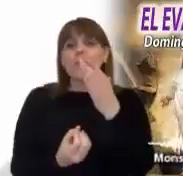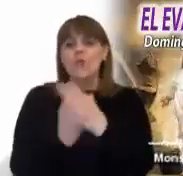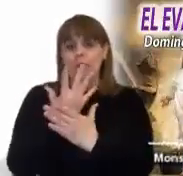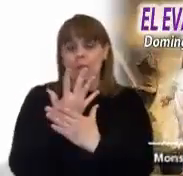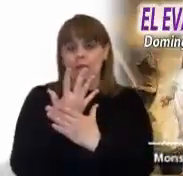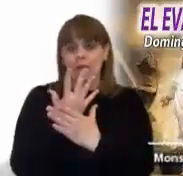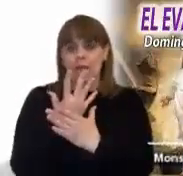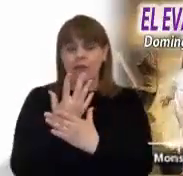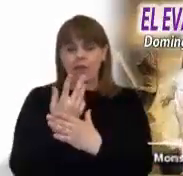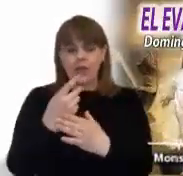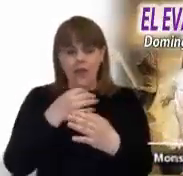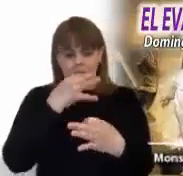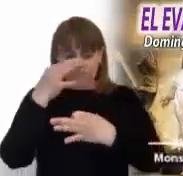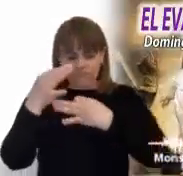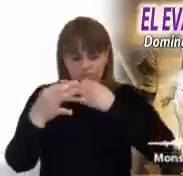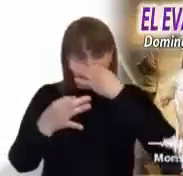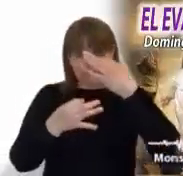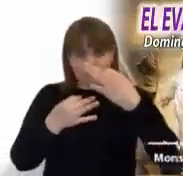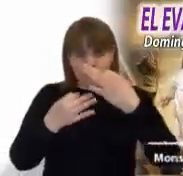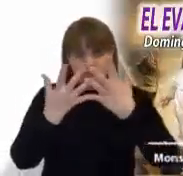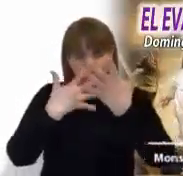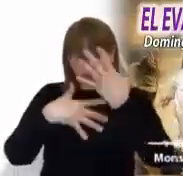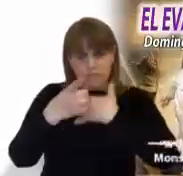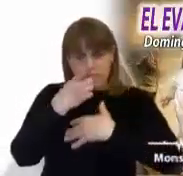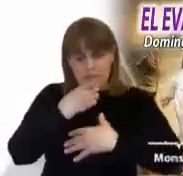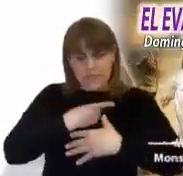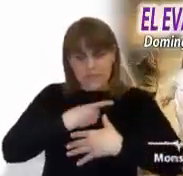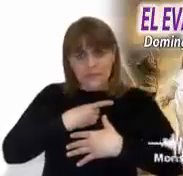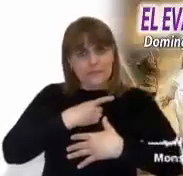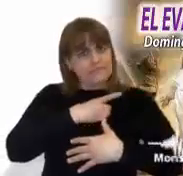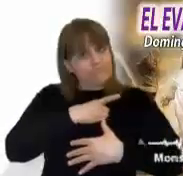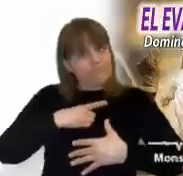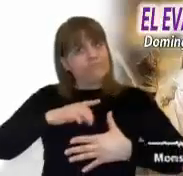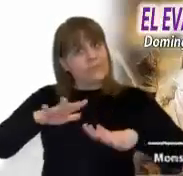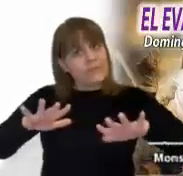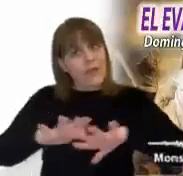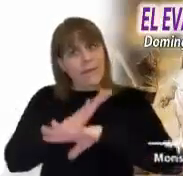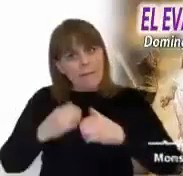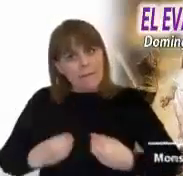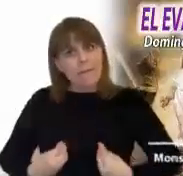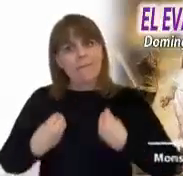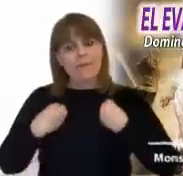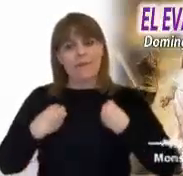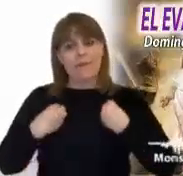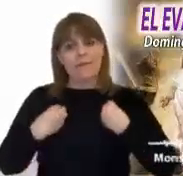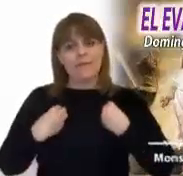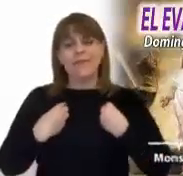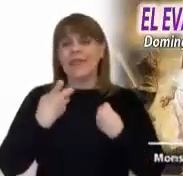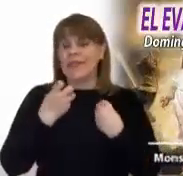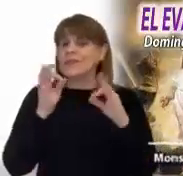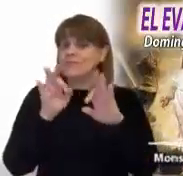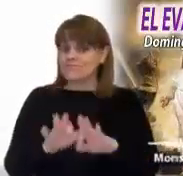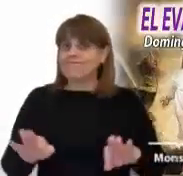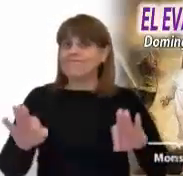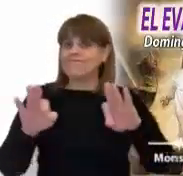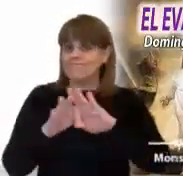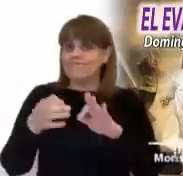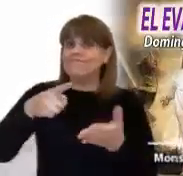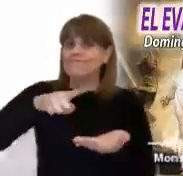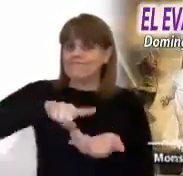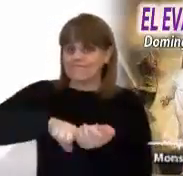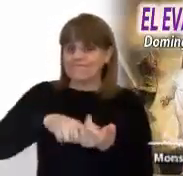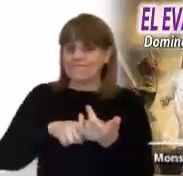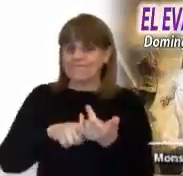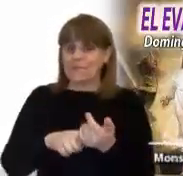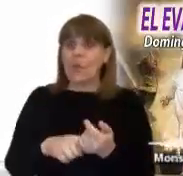dejarse impactar por su mensaje y transformar, cambiar nuestras vidas. Es la clave del relato.